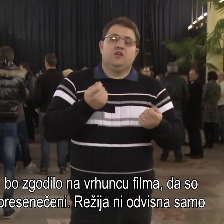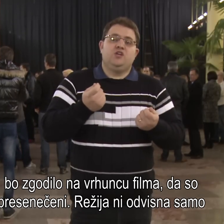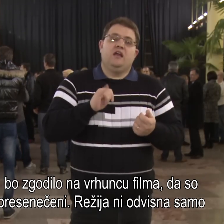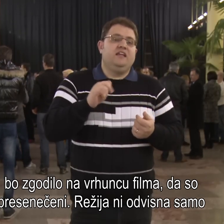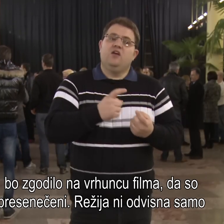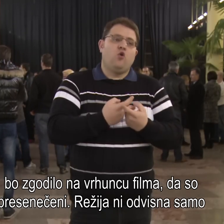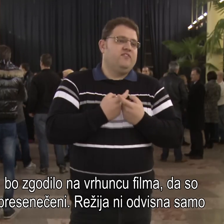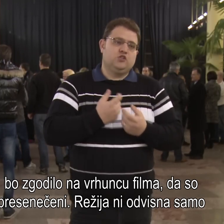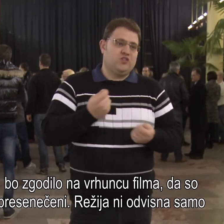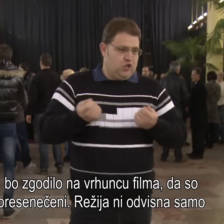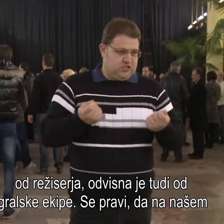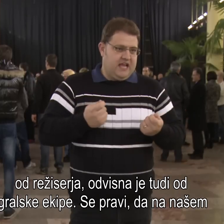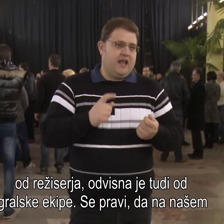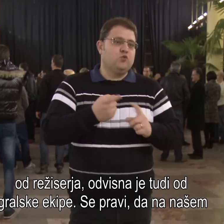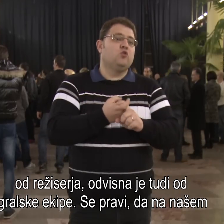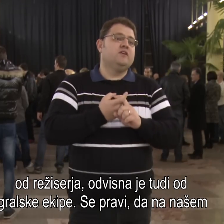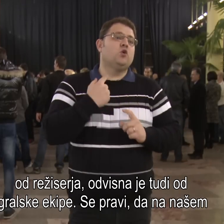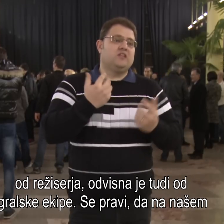Režija ni tisto režiserja, tisto